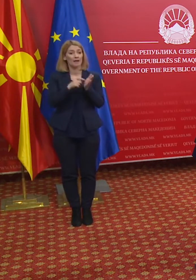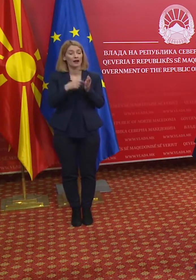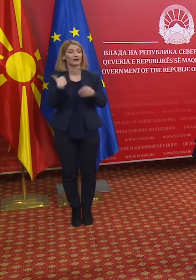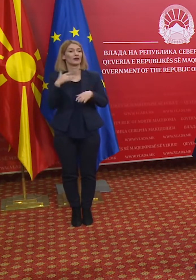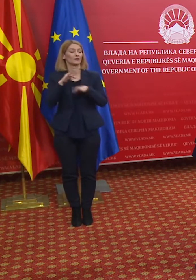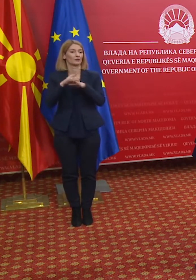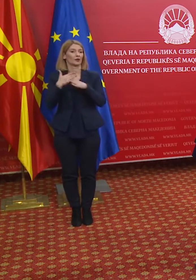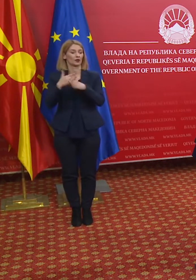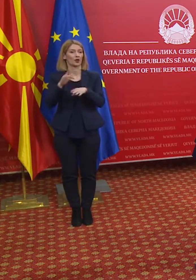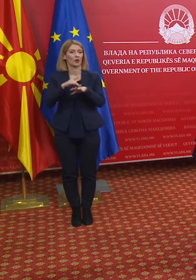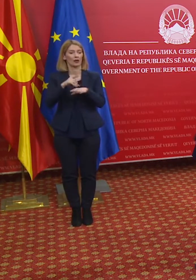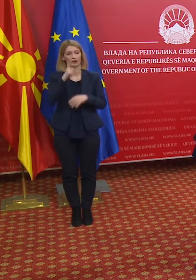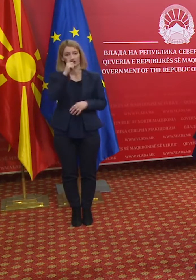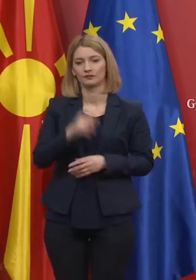Куманово?